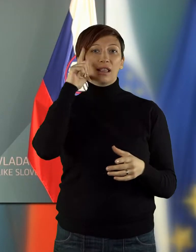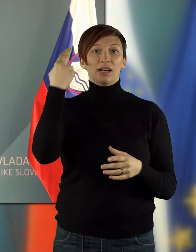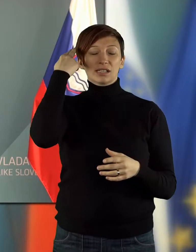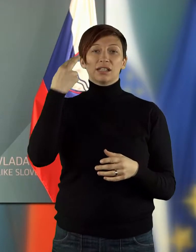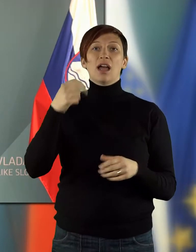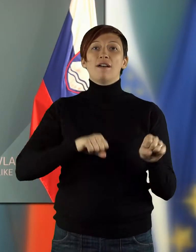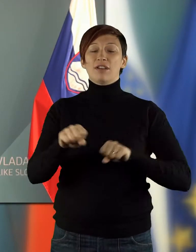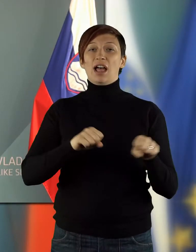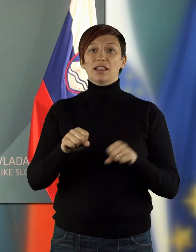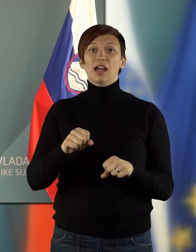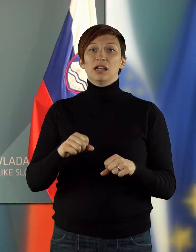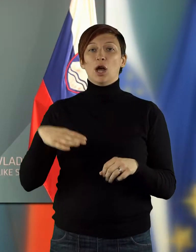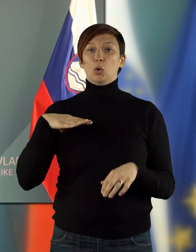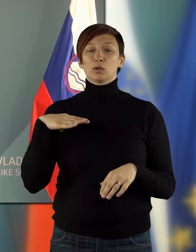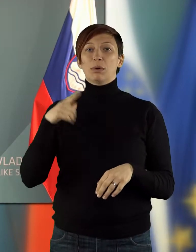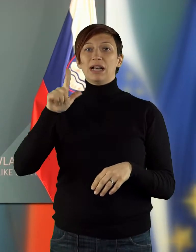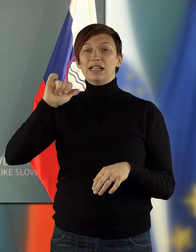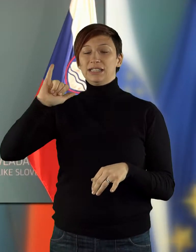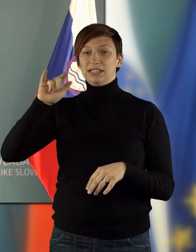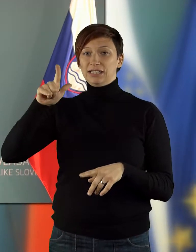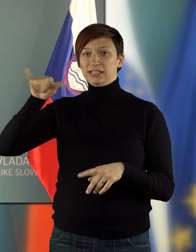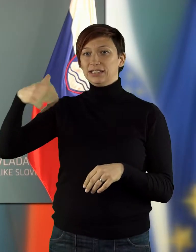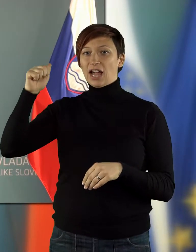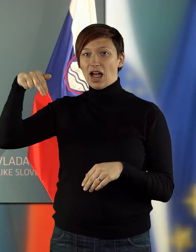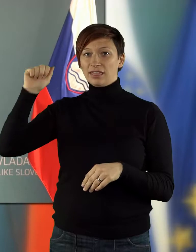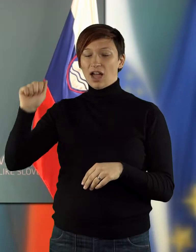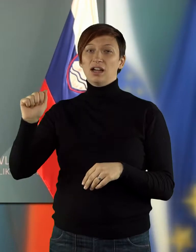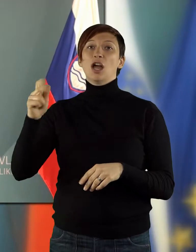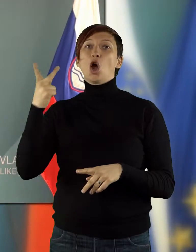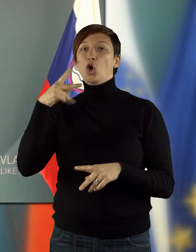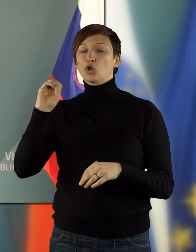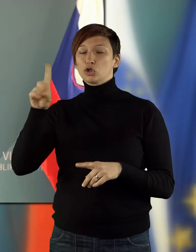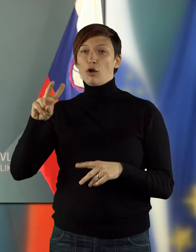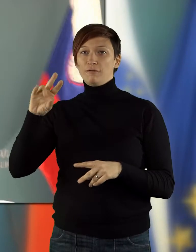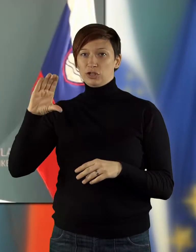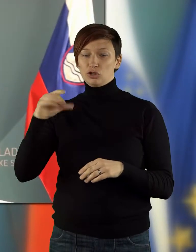skupini, generalna sekretarka vlade, gospa Liljana